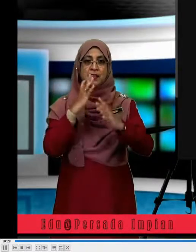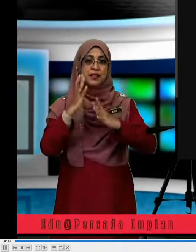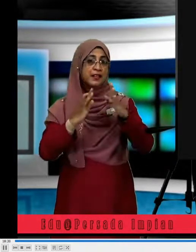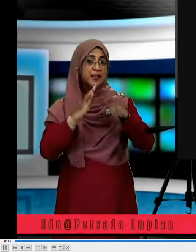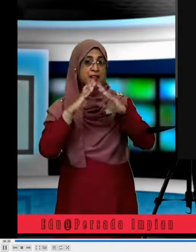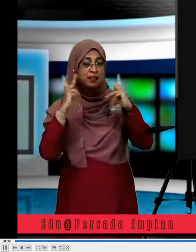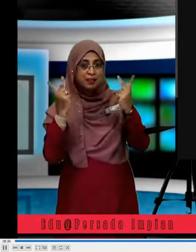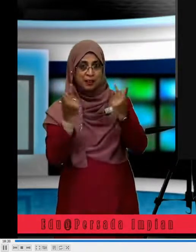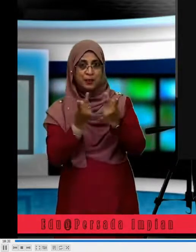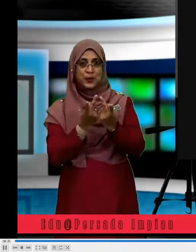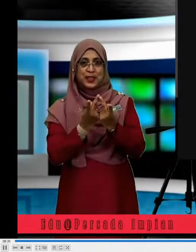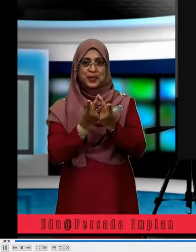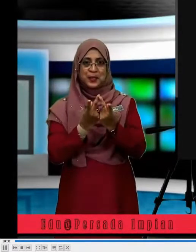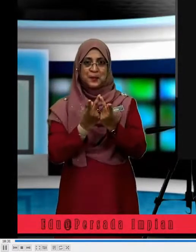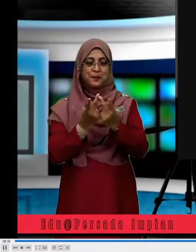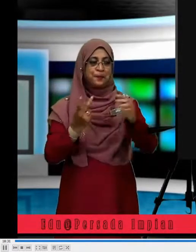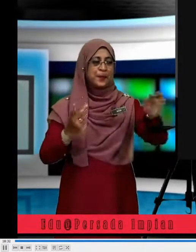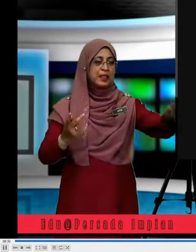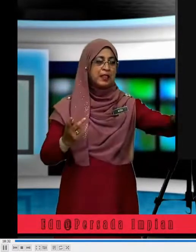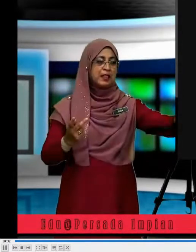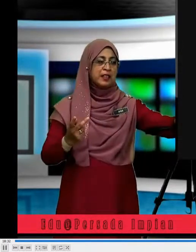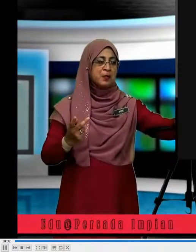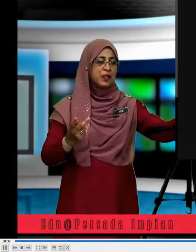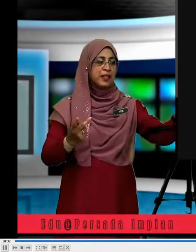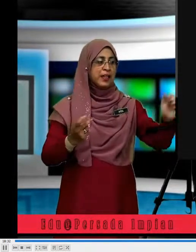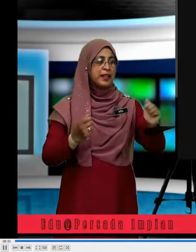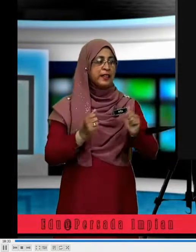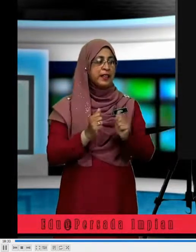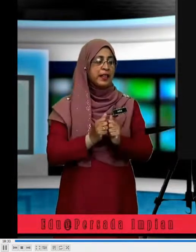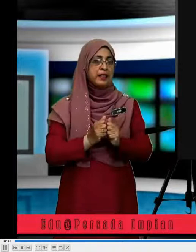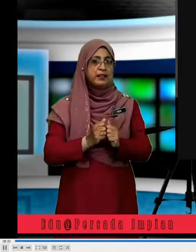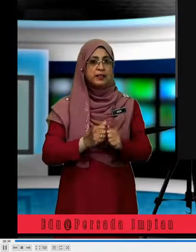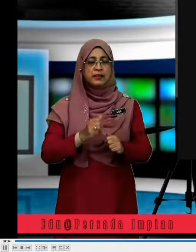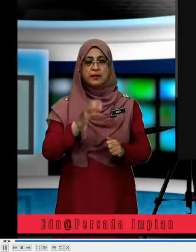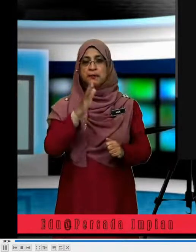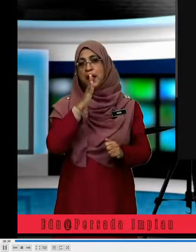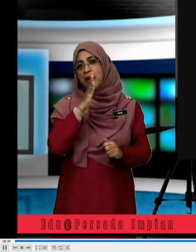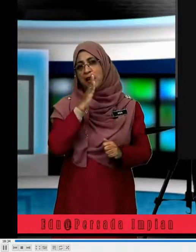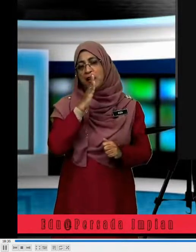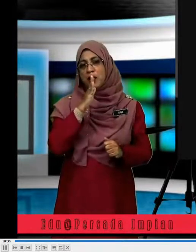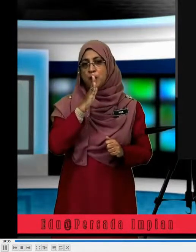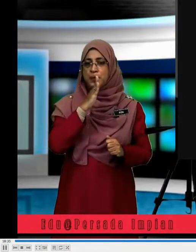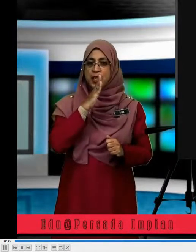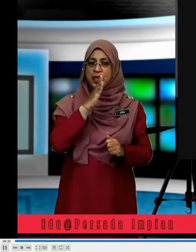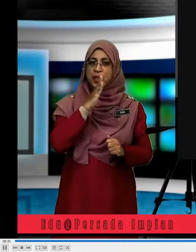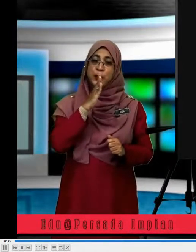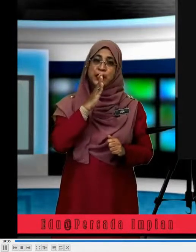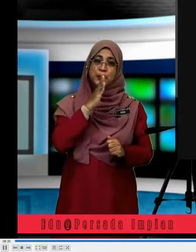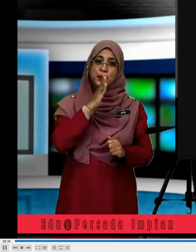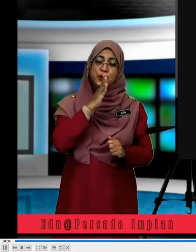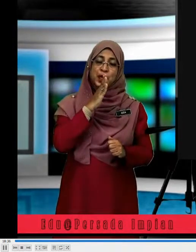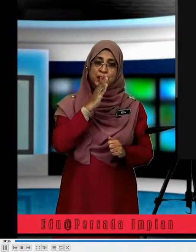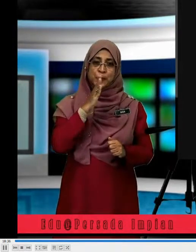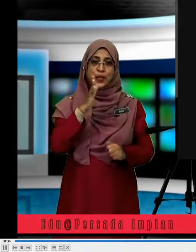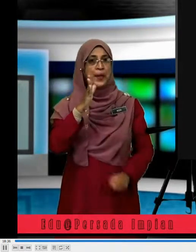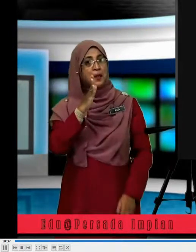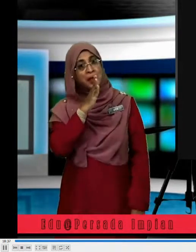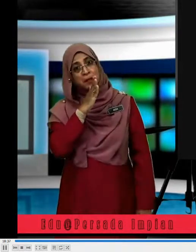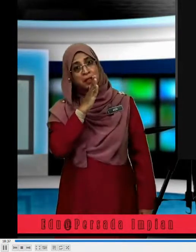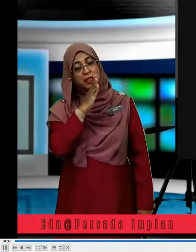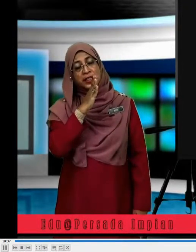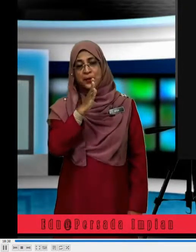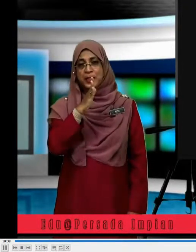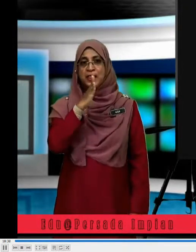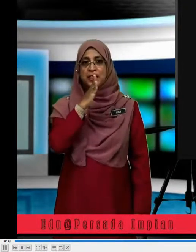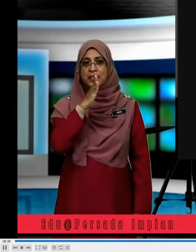tadi salah keluarga kita mulakan dengan emak-emak ataupun Ibu ataupun